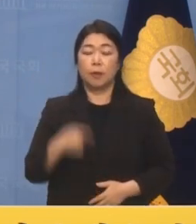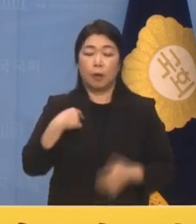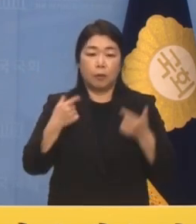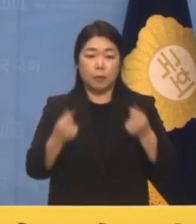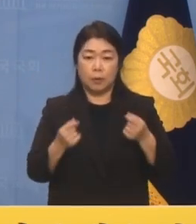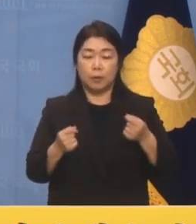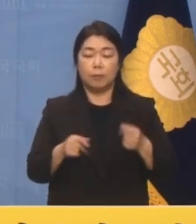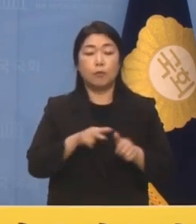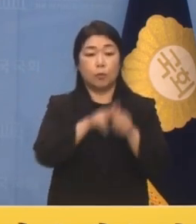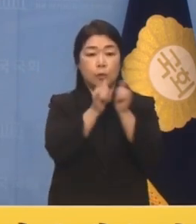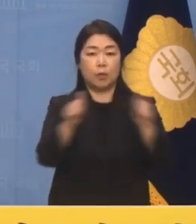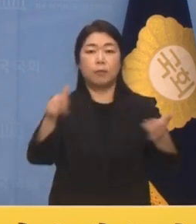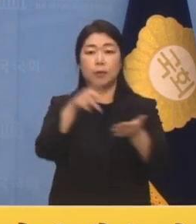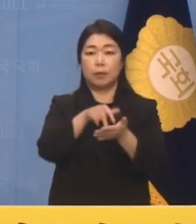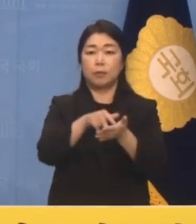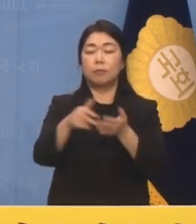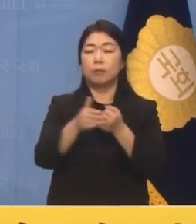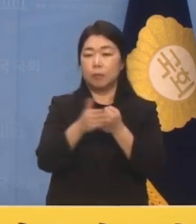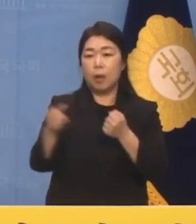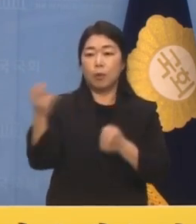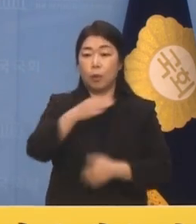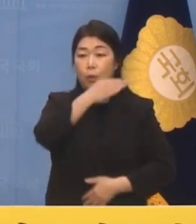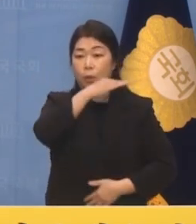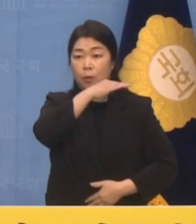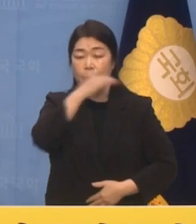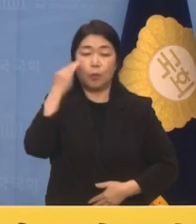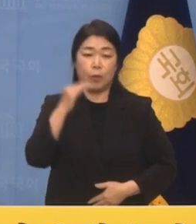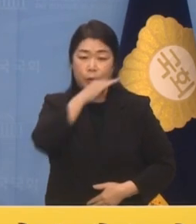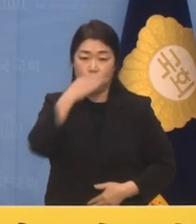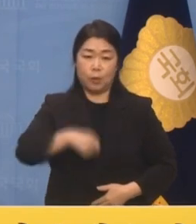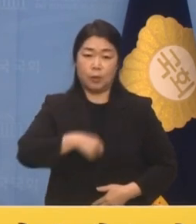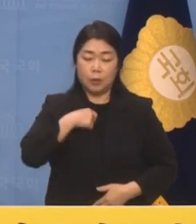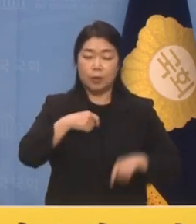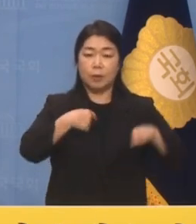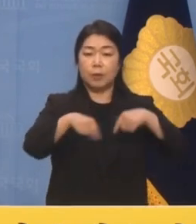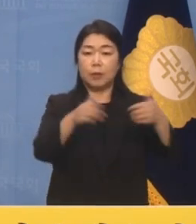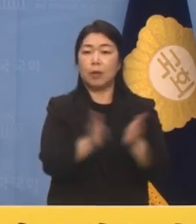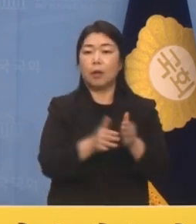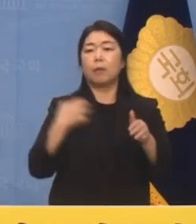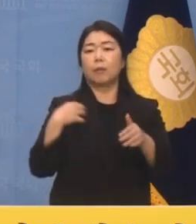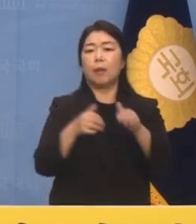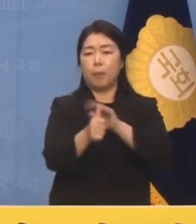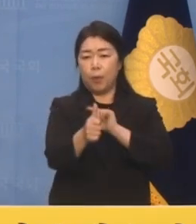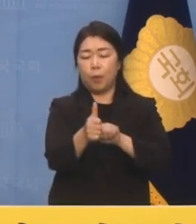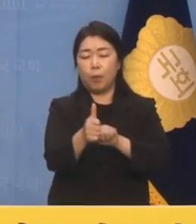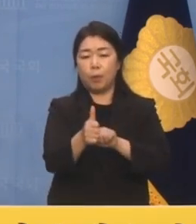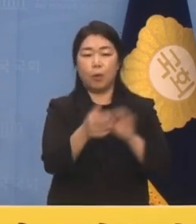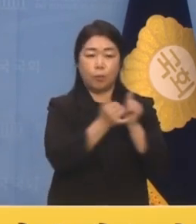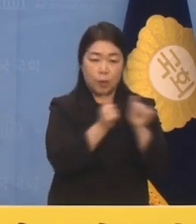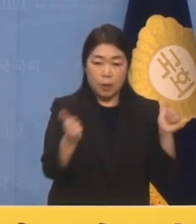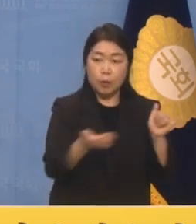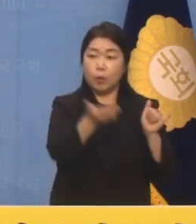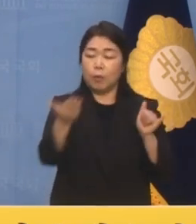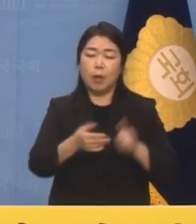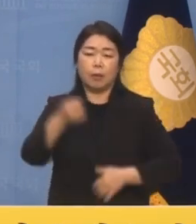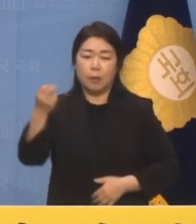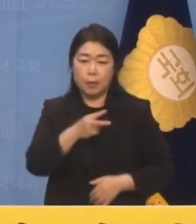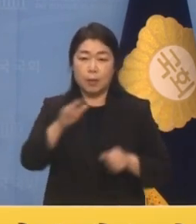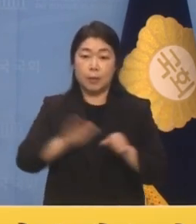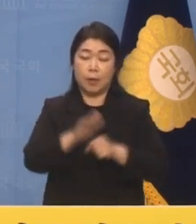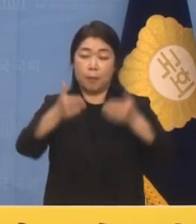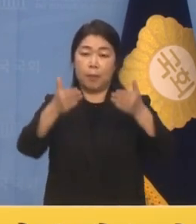역시 후보의 한 사람으로서 그리고 녹색정의당의 상임대표로서 국민들에게, 시민들에게 다시